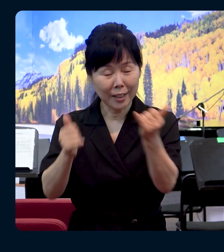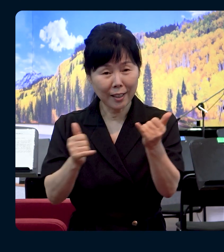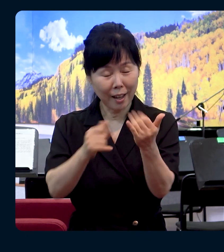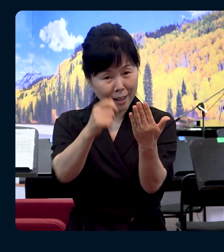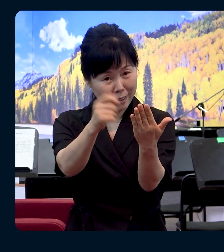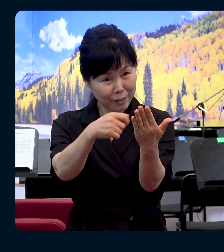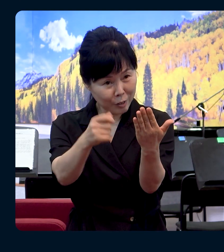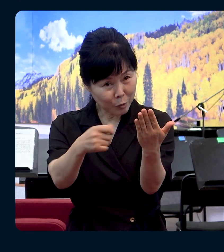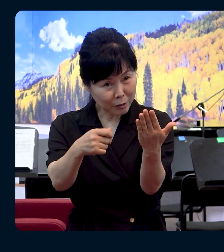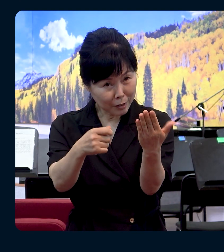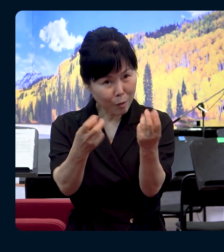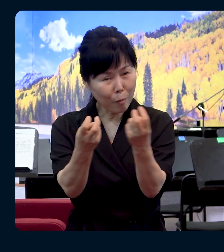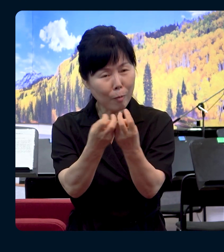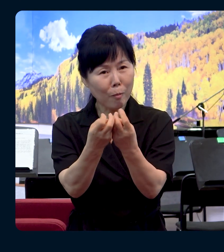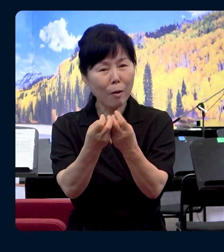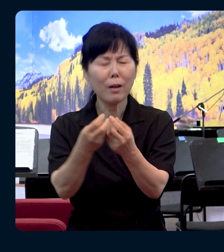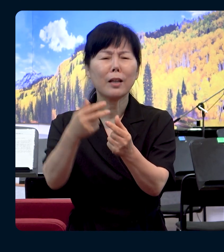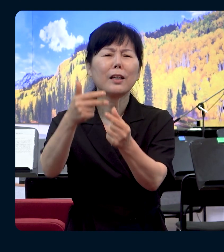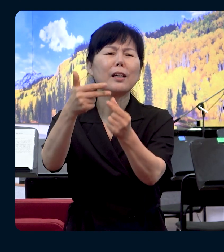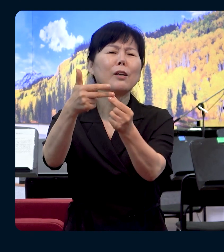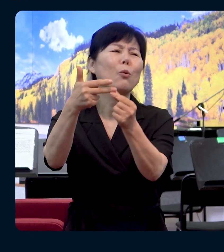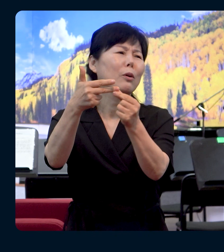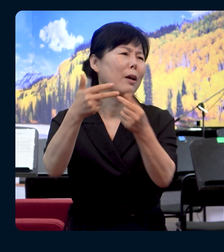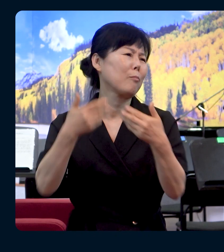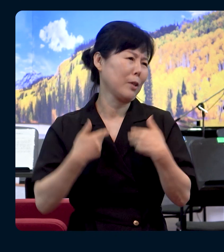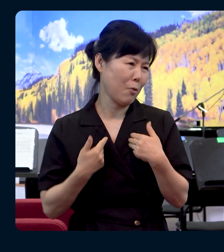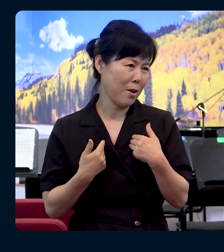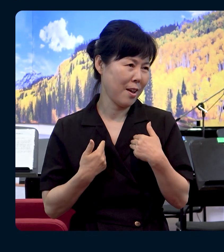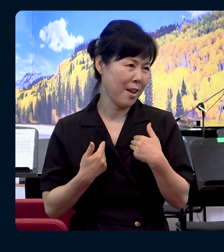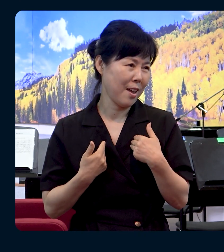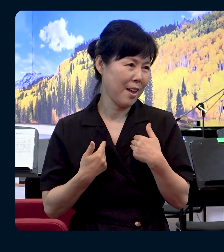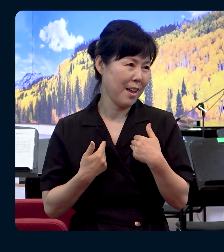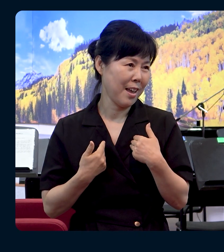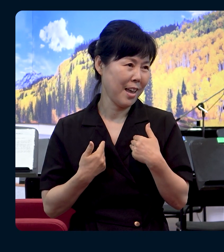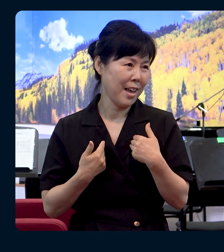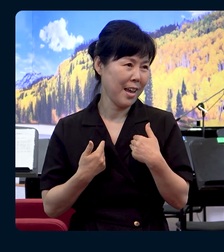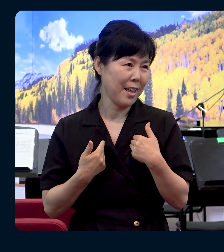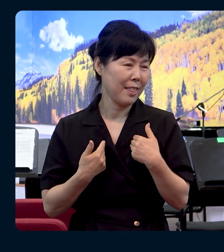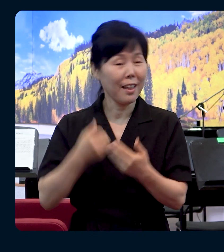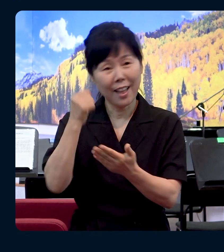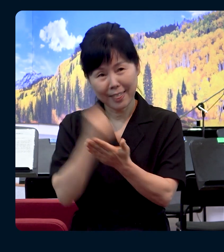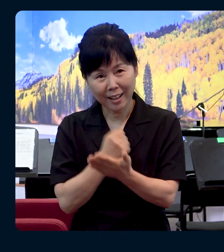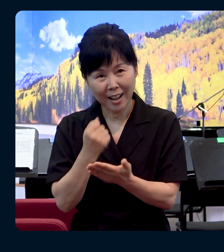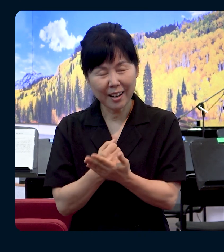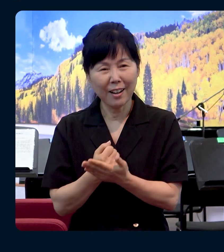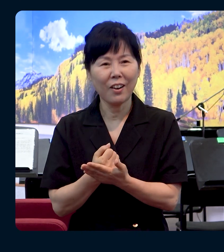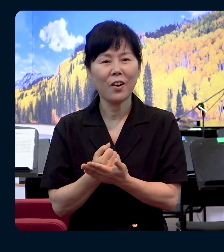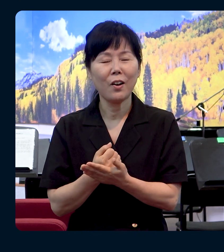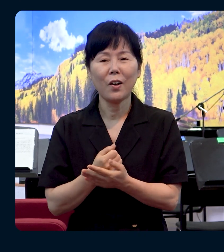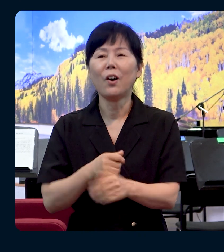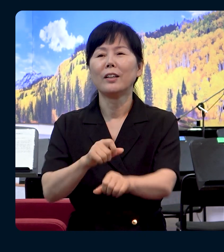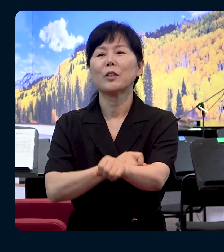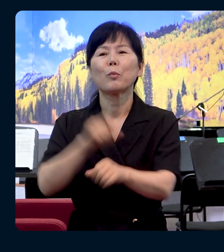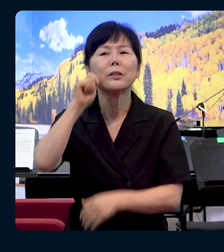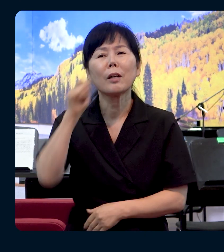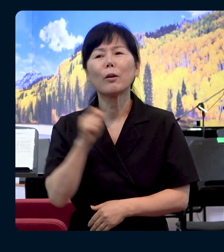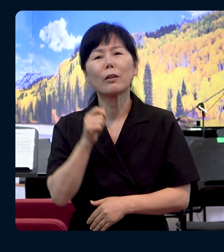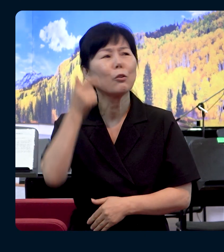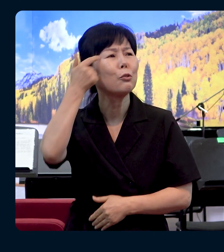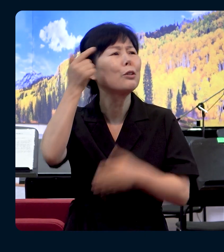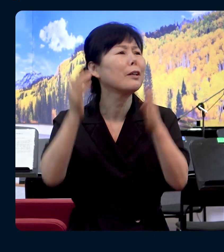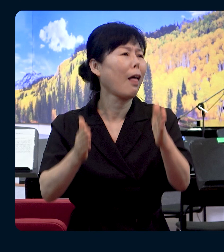스케치를 그리려면 7개를 그려야 하는 거죠. 그런데 안타깝게도 특세는 6일밖에 없기